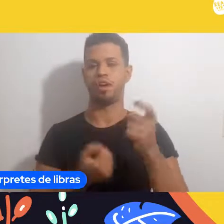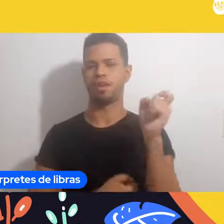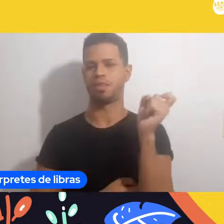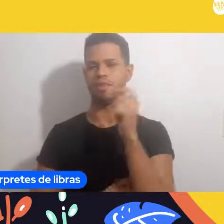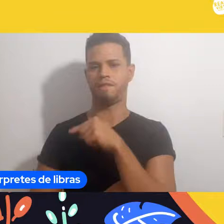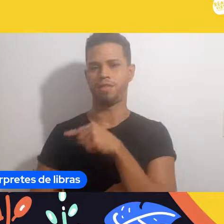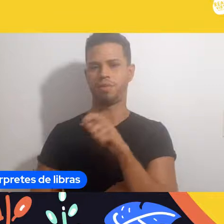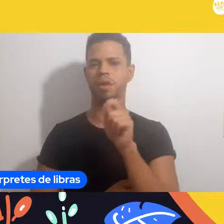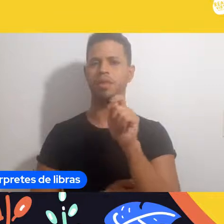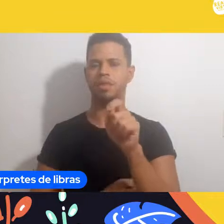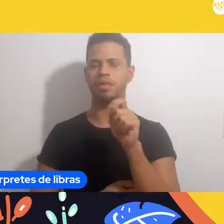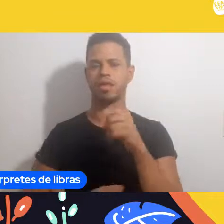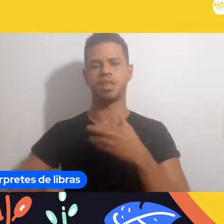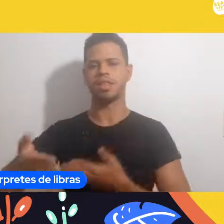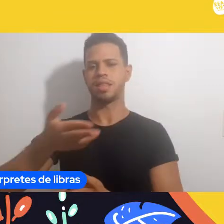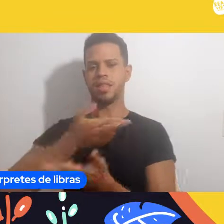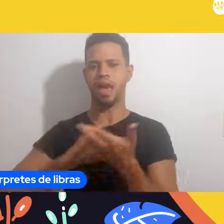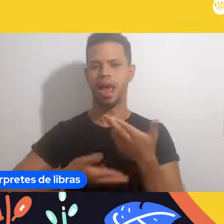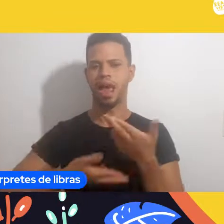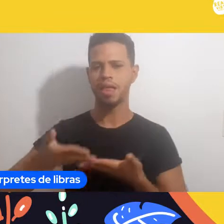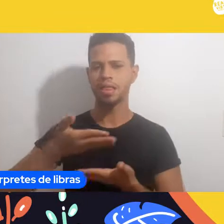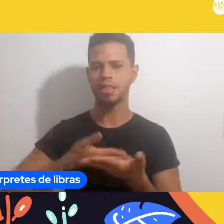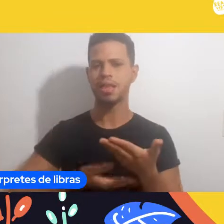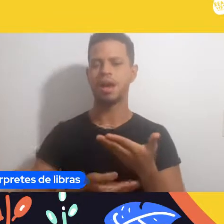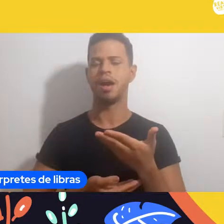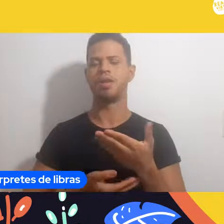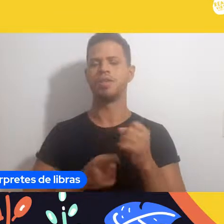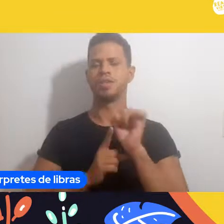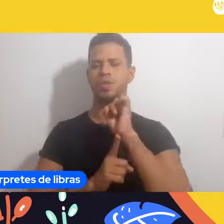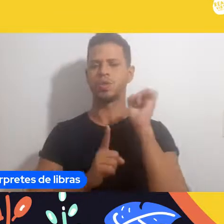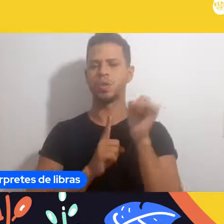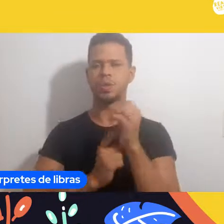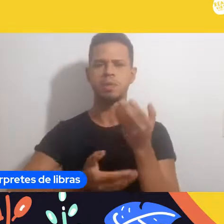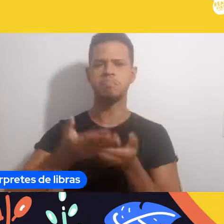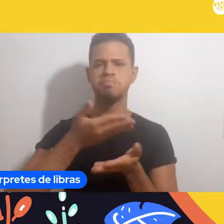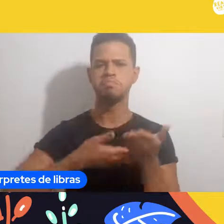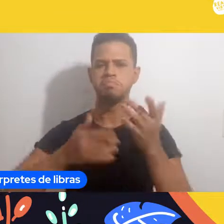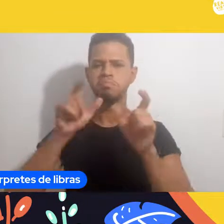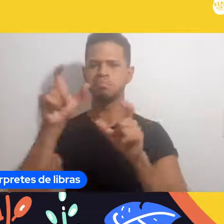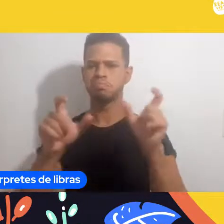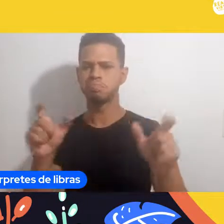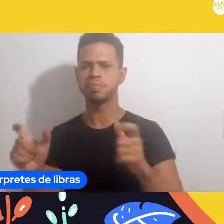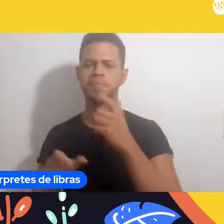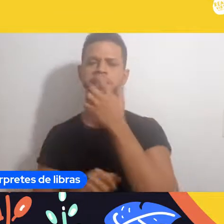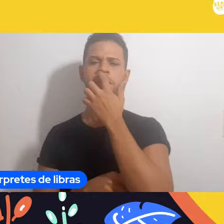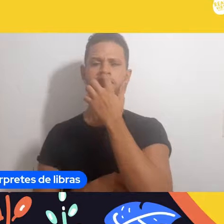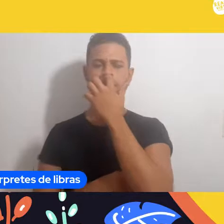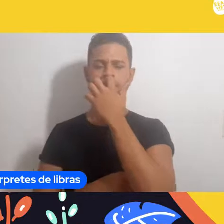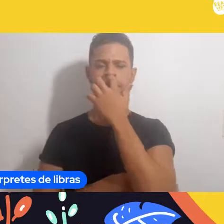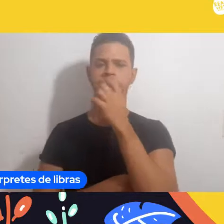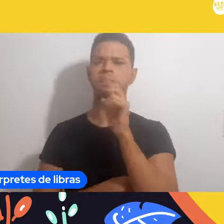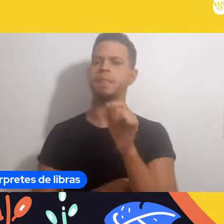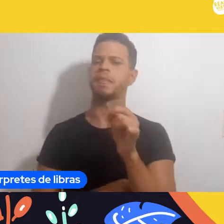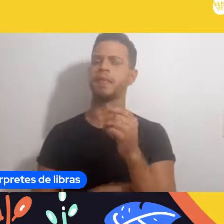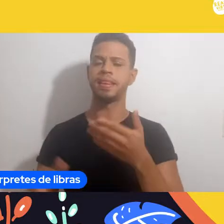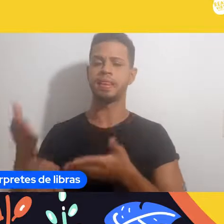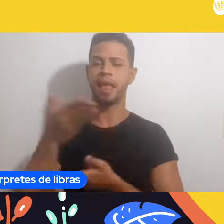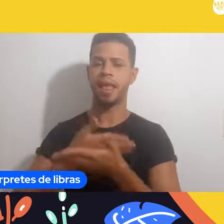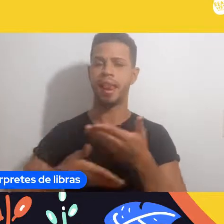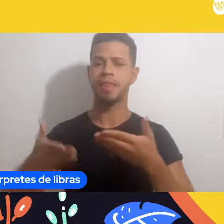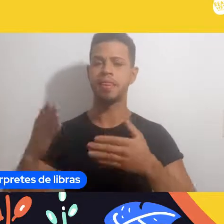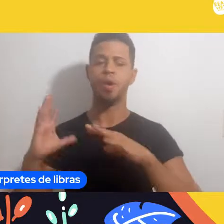suas relações, na sua socialização, na sua relação com o mundo,